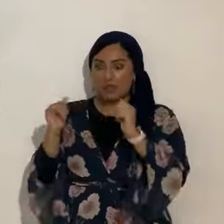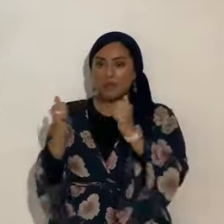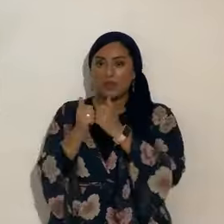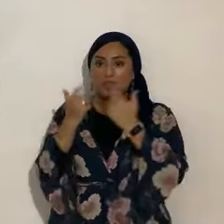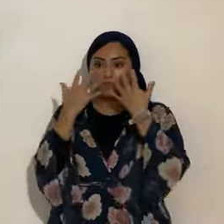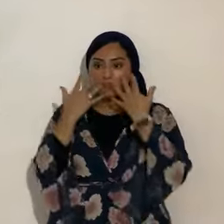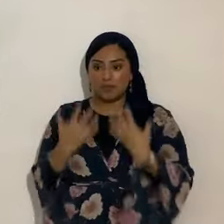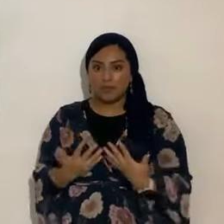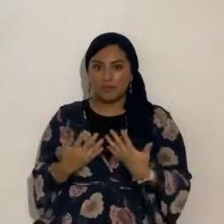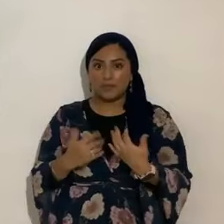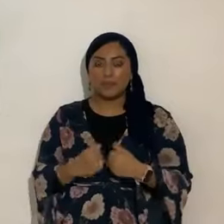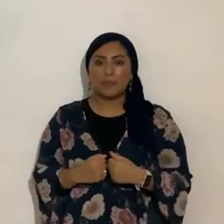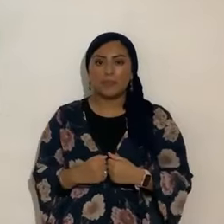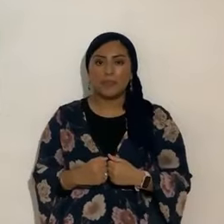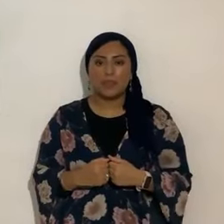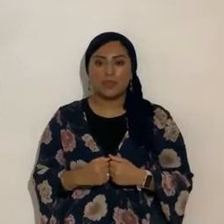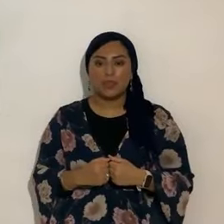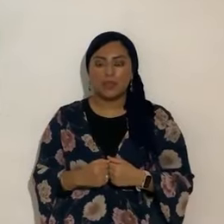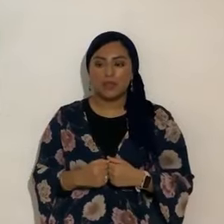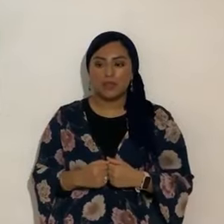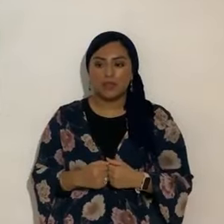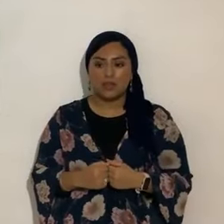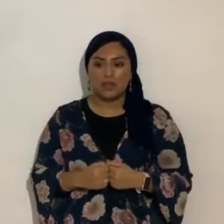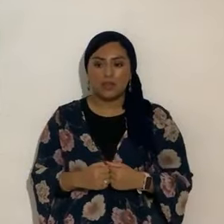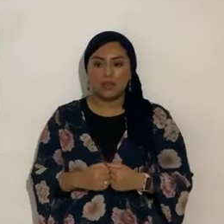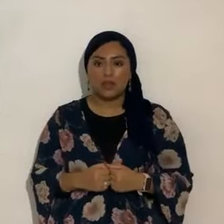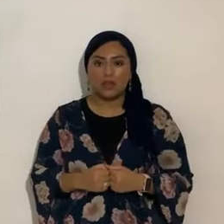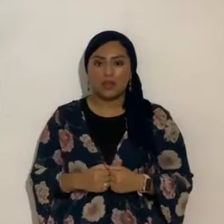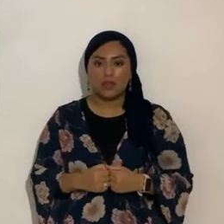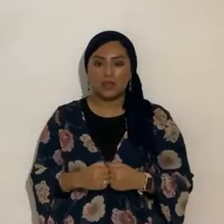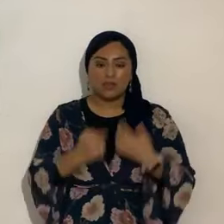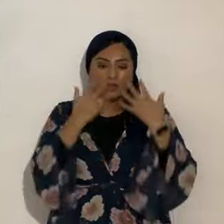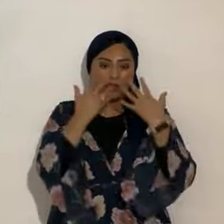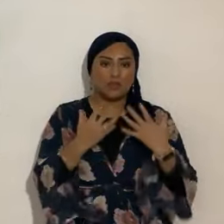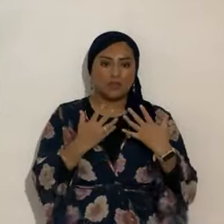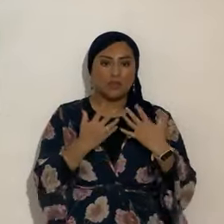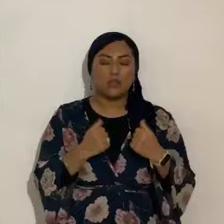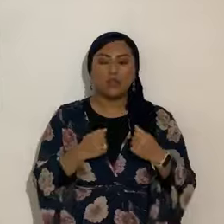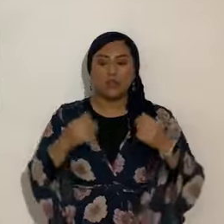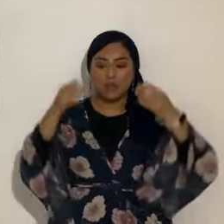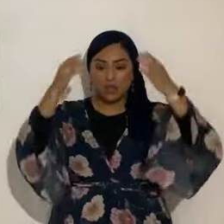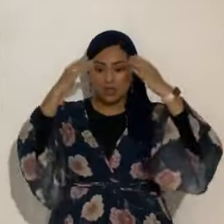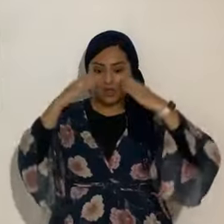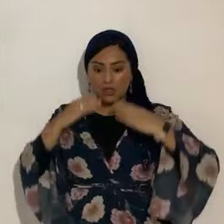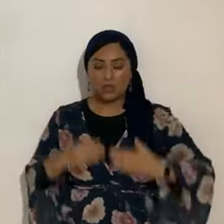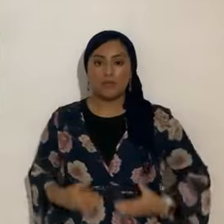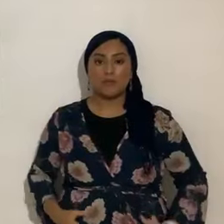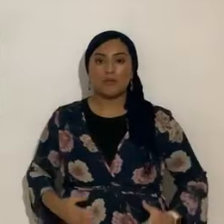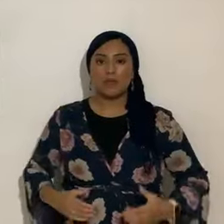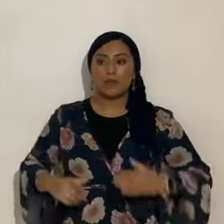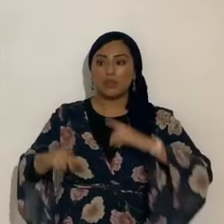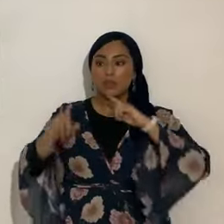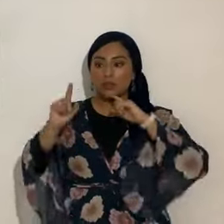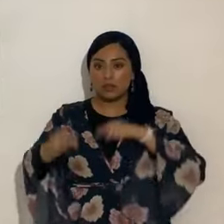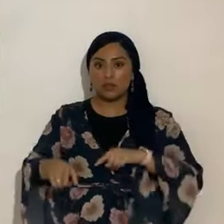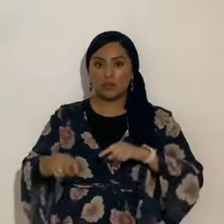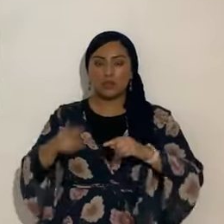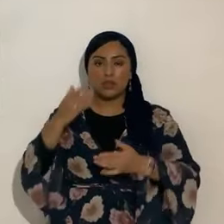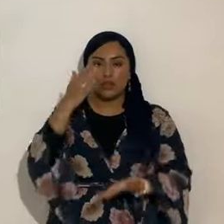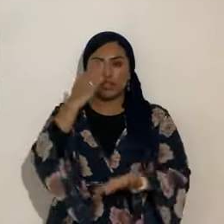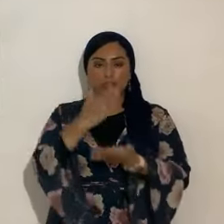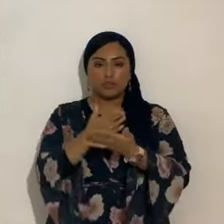amargura, amargo, con dulce. Entonces el cuerpo responde, deja de